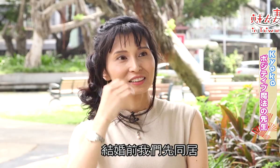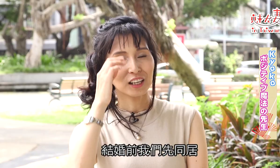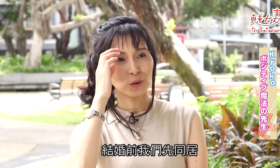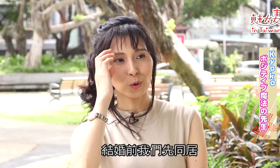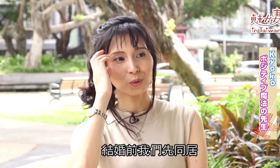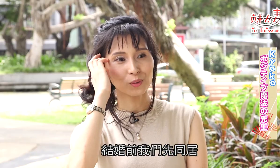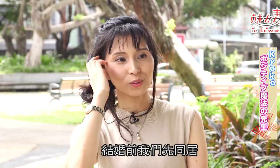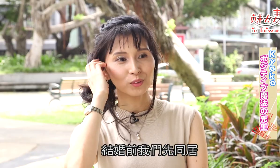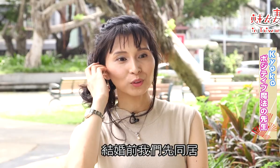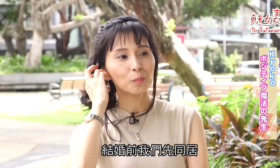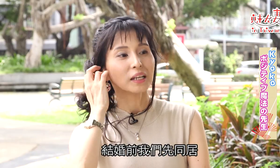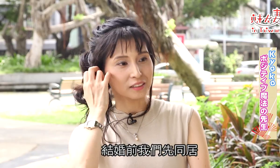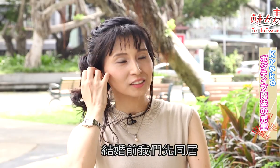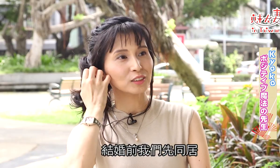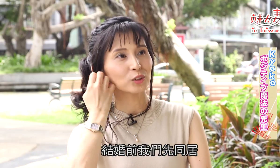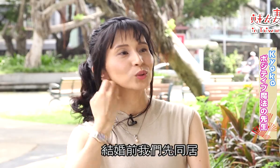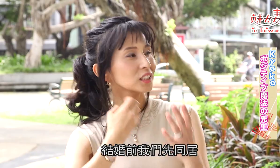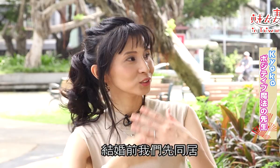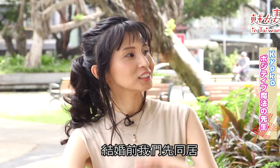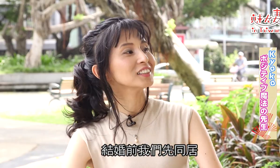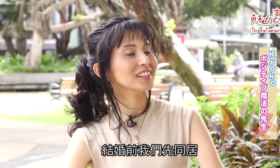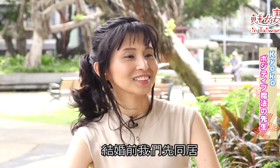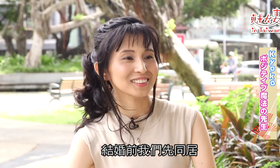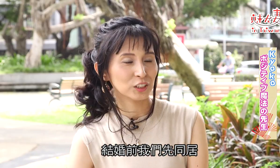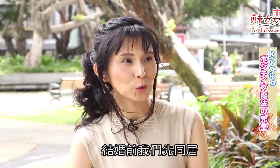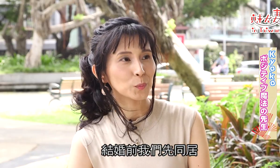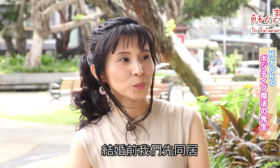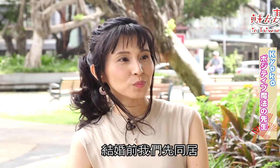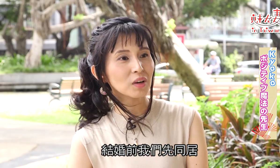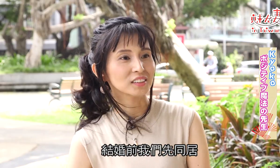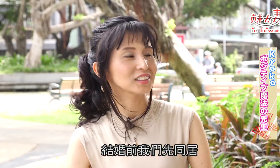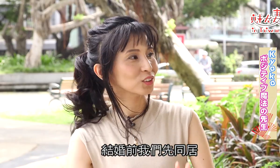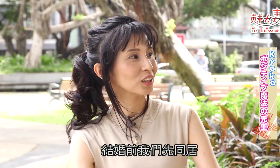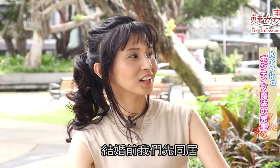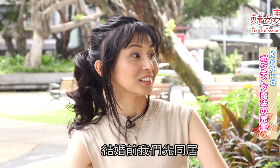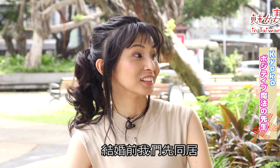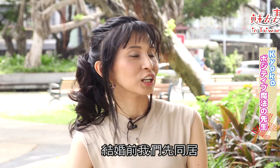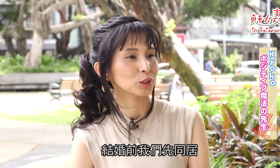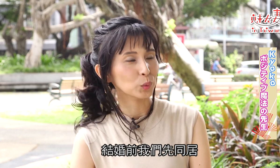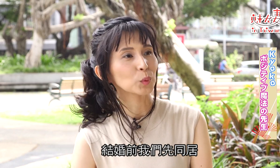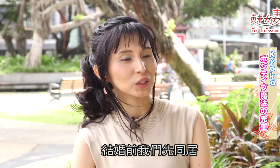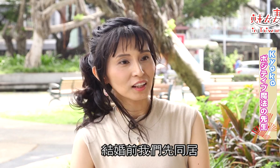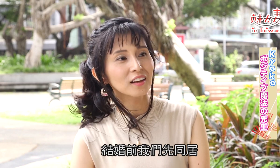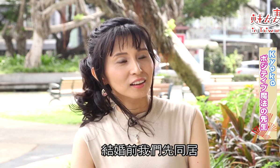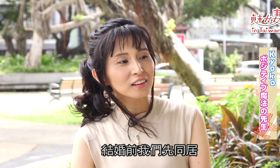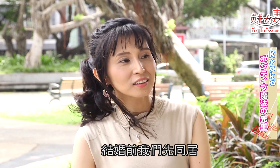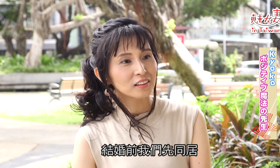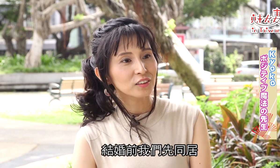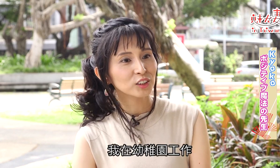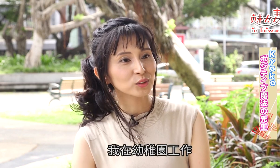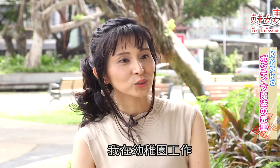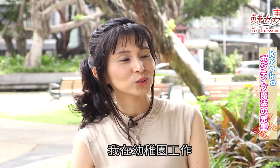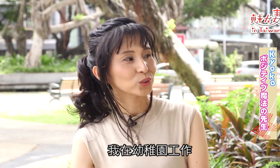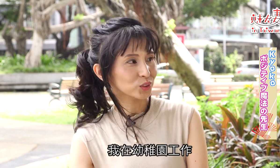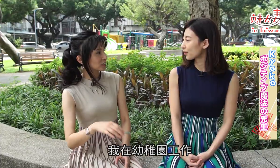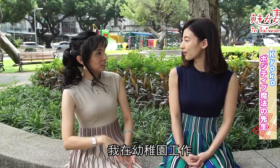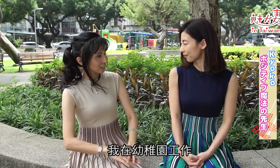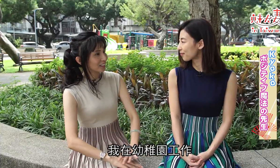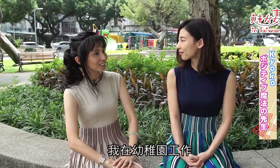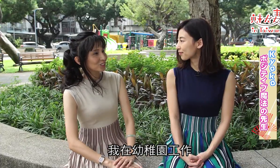結婚の前に実は同棲をしていたんですけど、はいはい、まあ、自然の流れでいいかと思って、うん、で私はお仕事をしていて、でその時